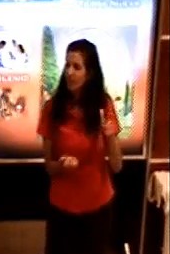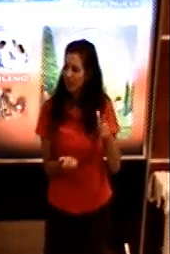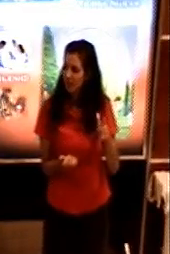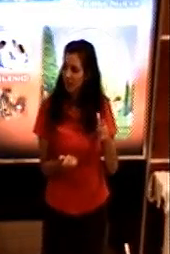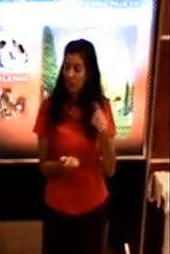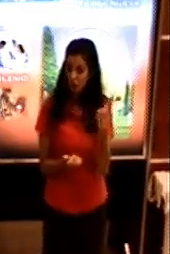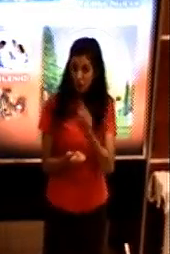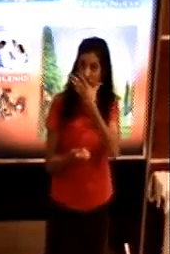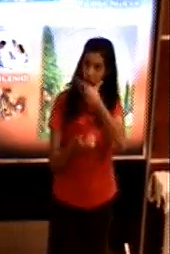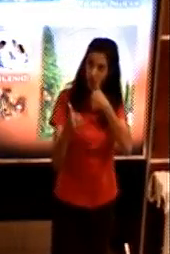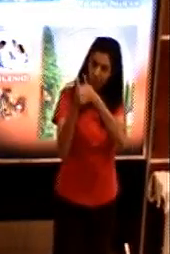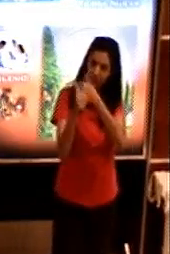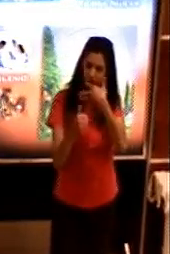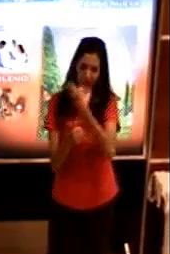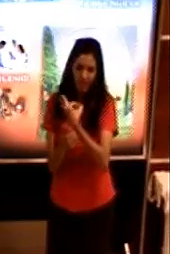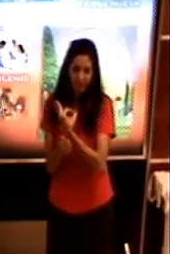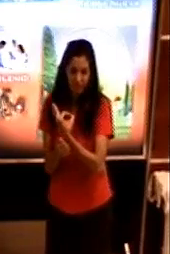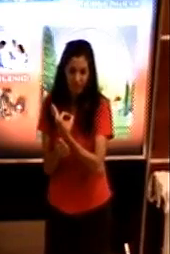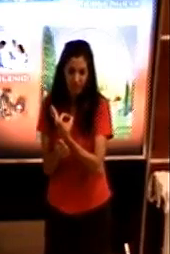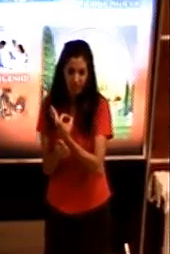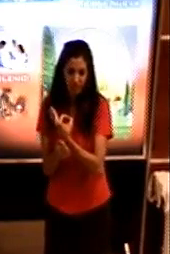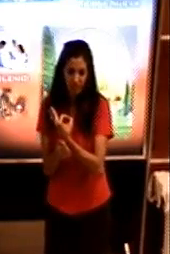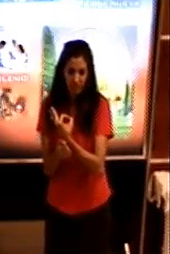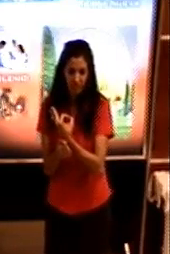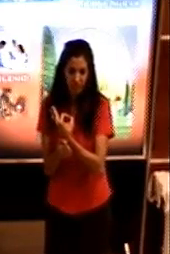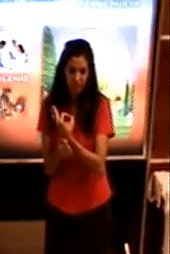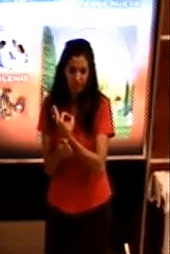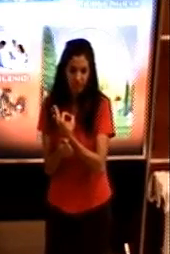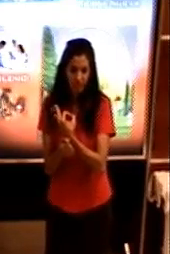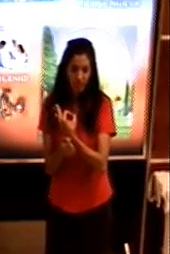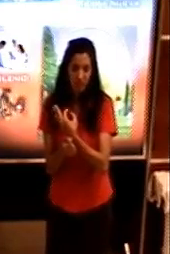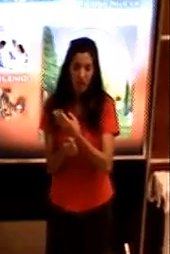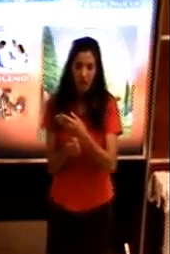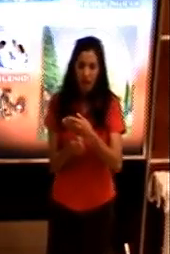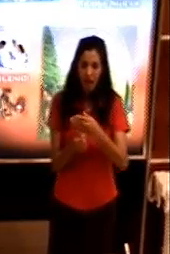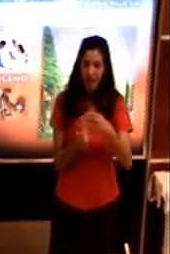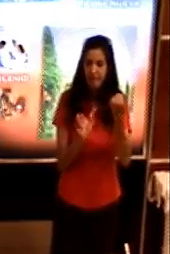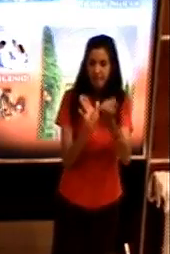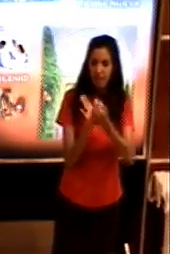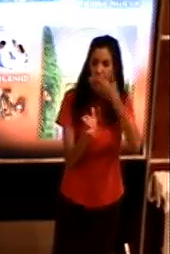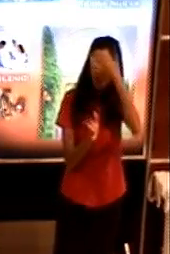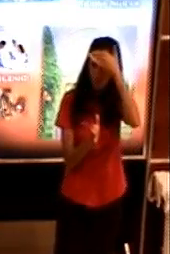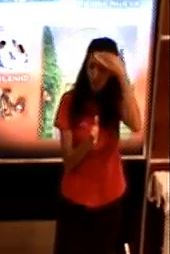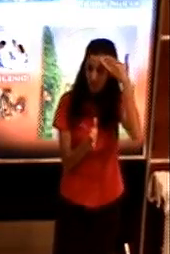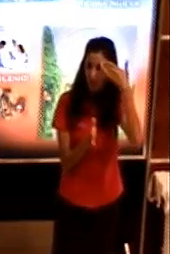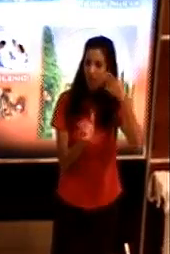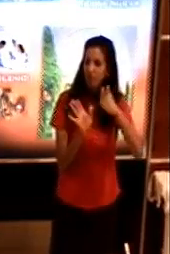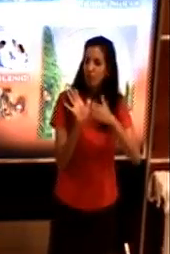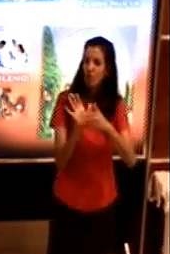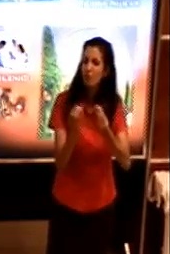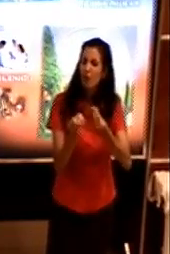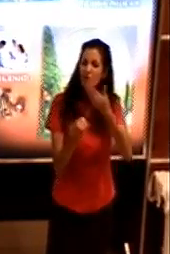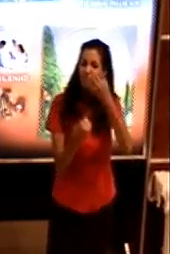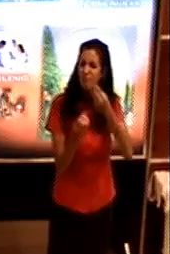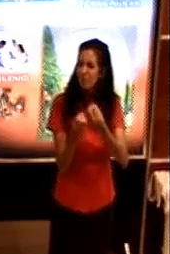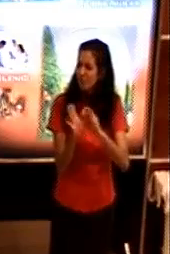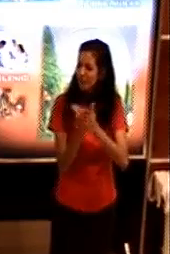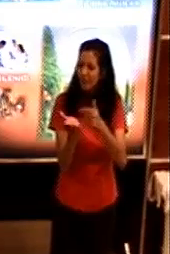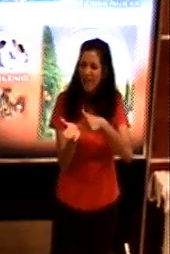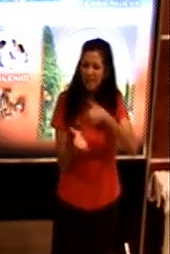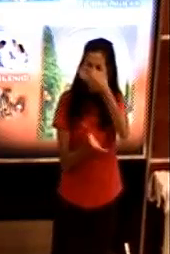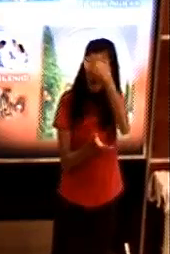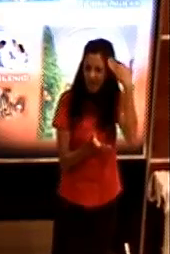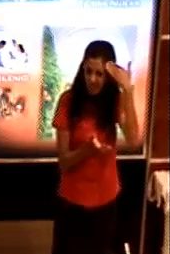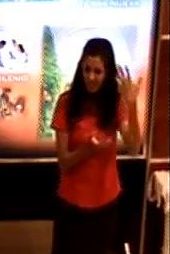manos del Señor? Hasta que hayamos sellado en su frente, dice el texto bíblico. ¿Por qué dice así la Biblia?